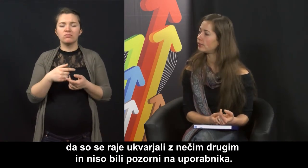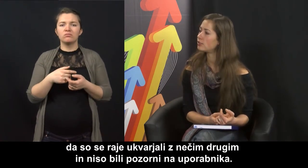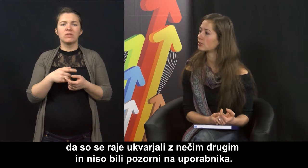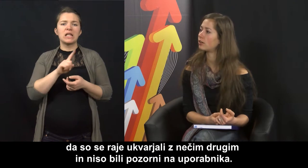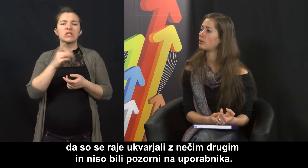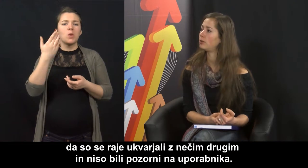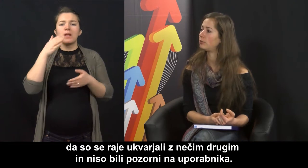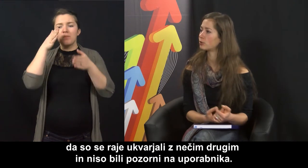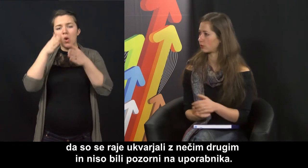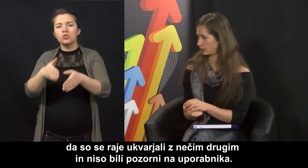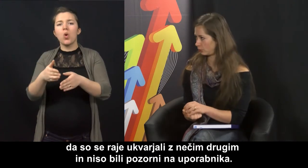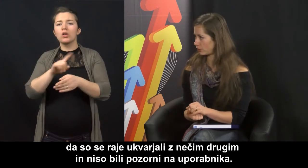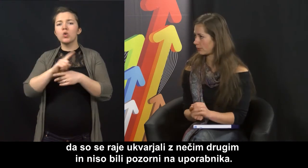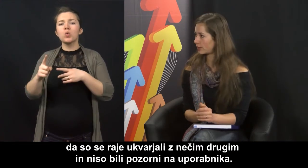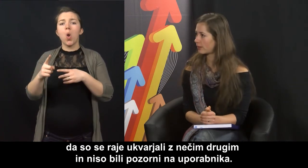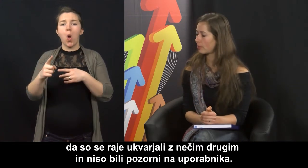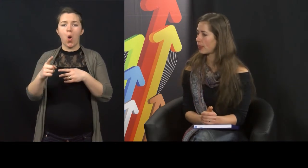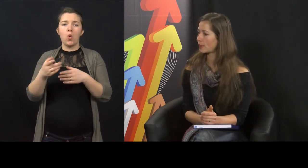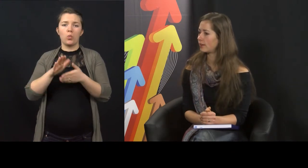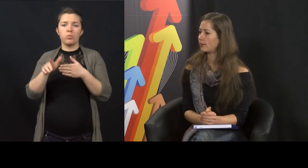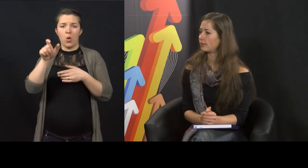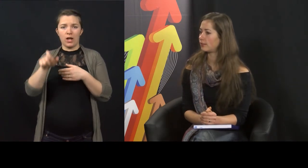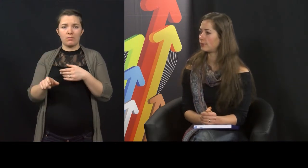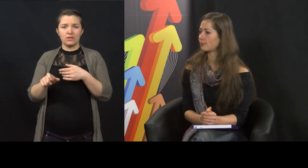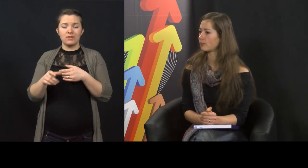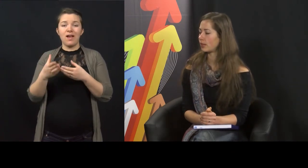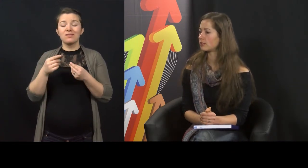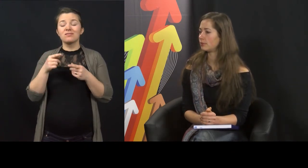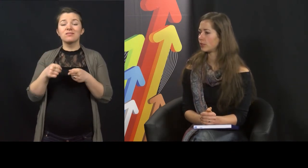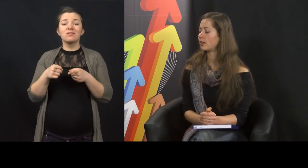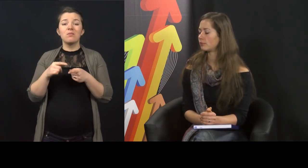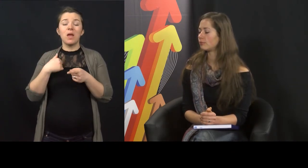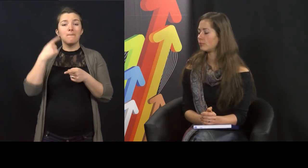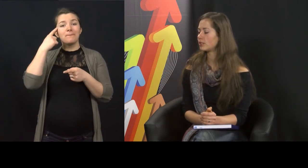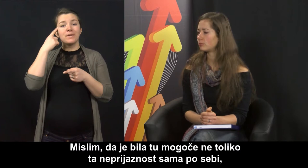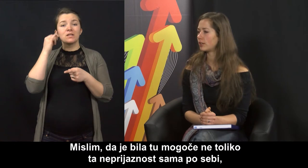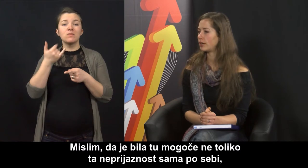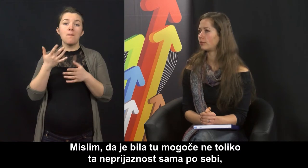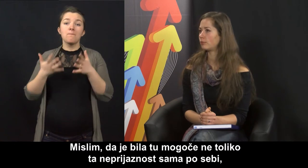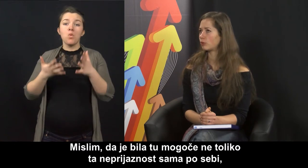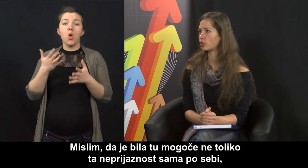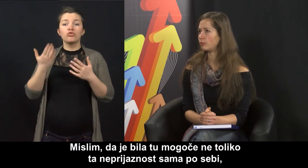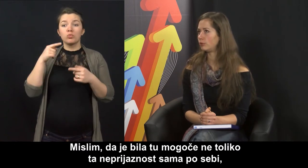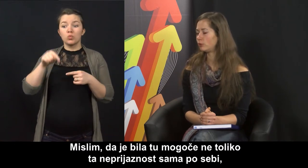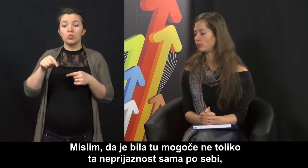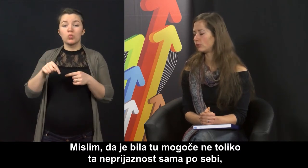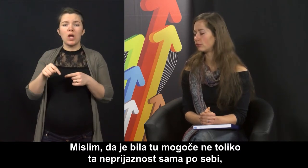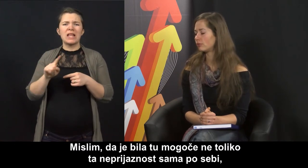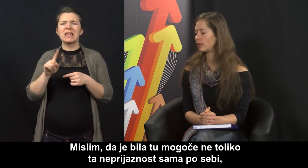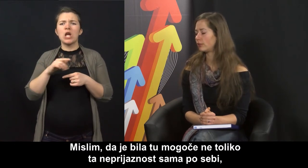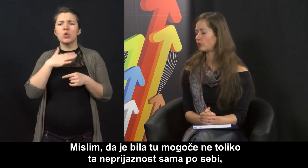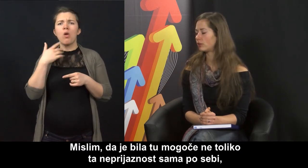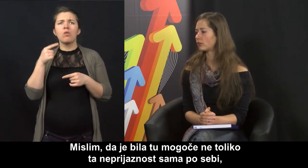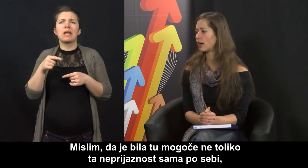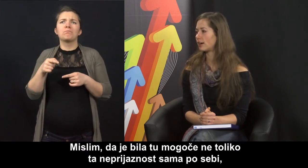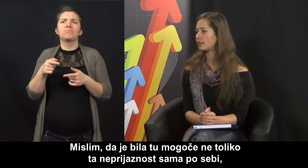in niso bili pozorni do uporabnika. S tem, da mislim, da je mogoče bil tu